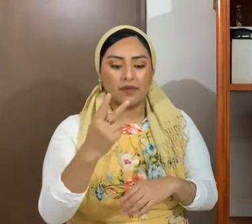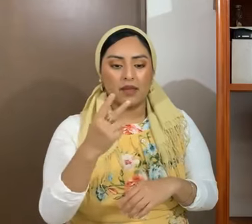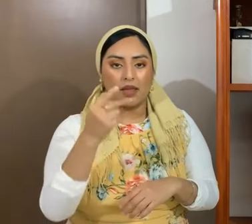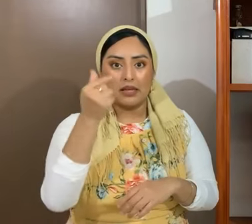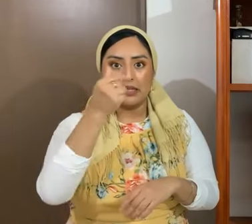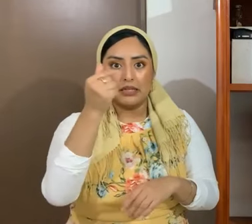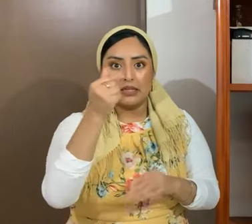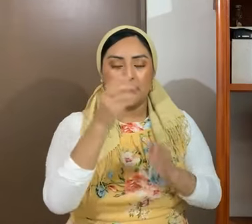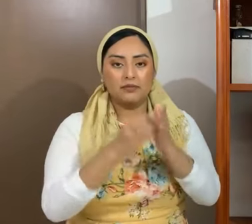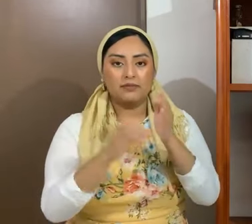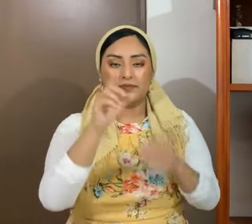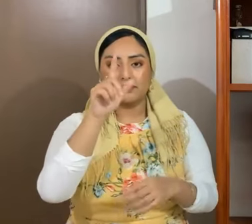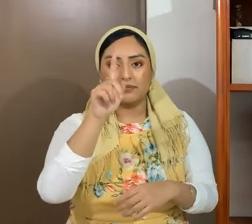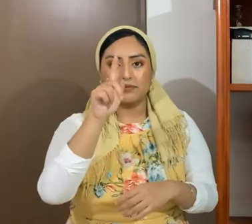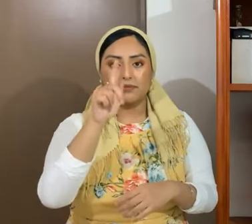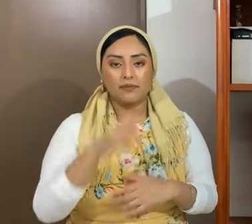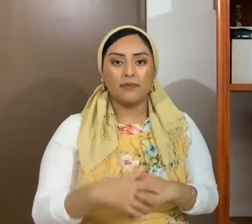21,